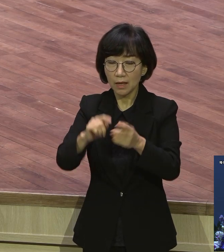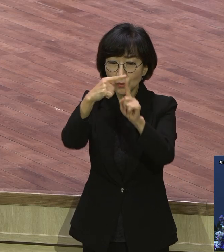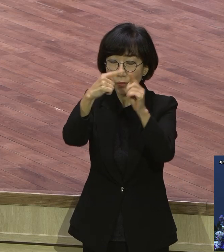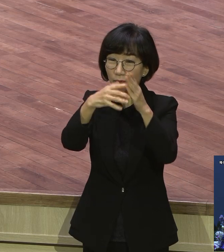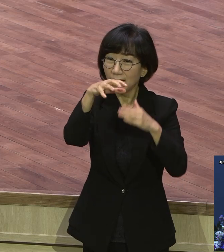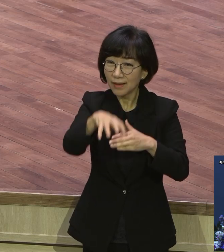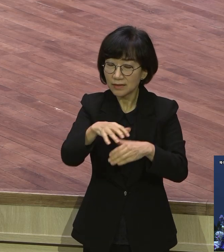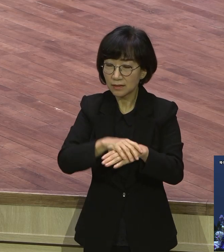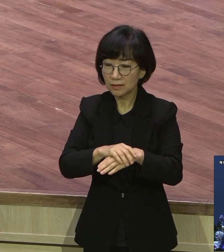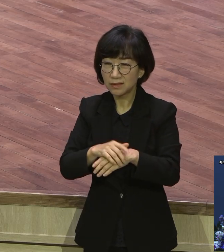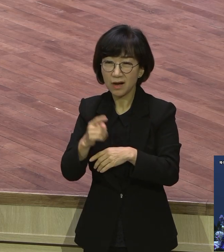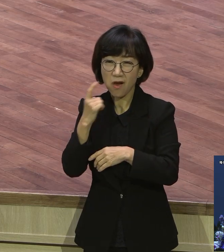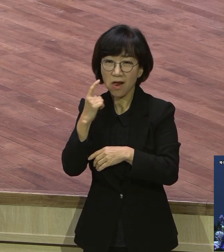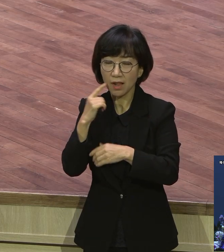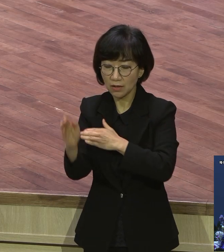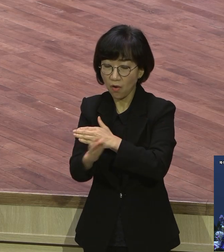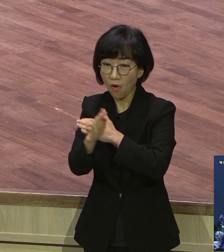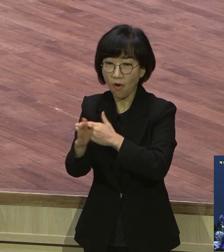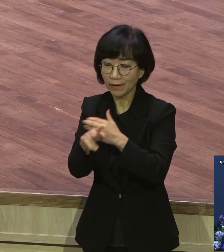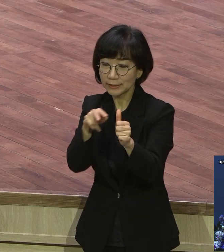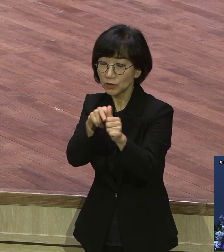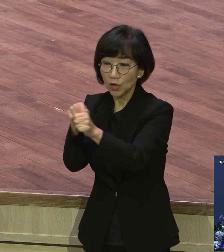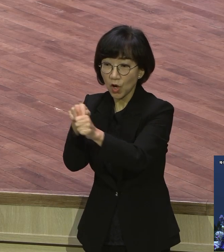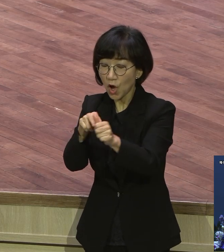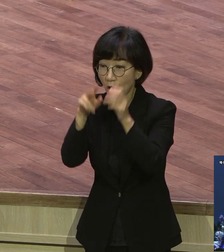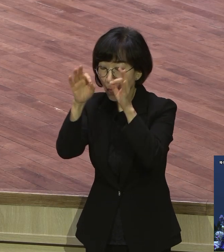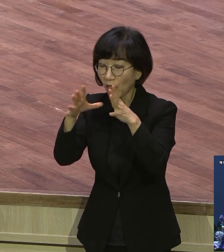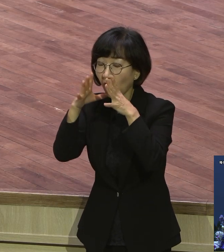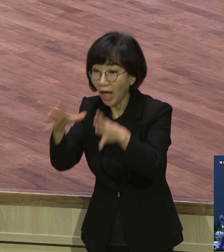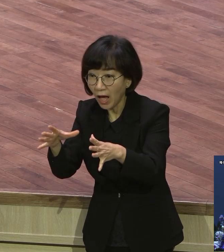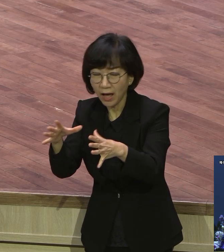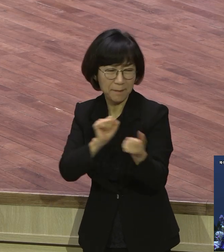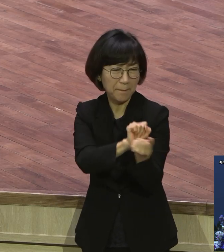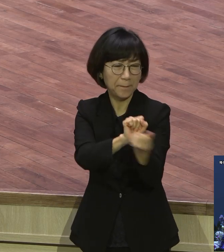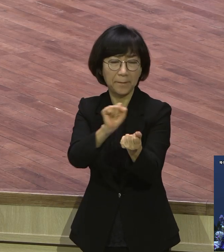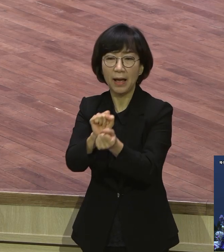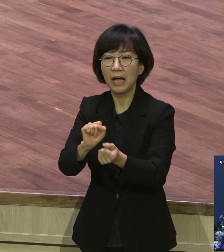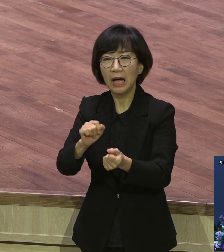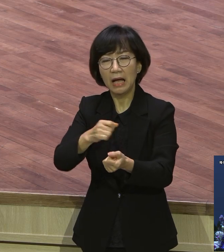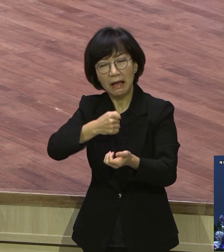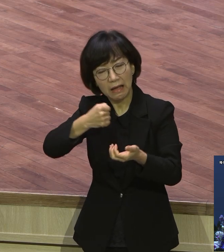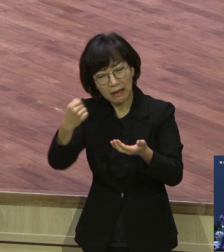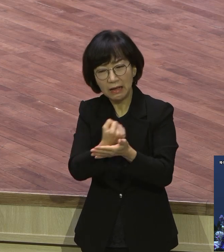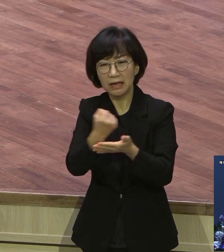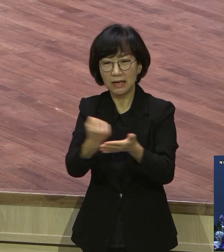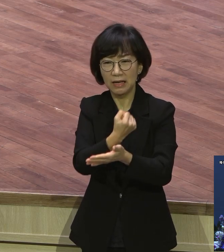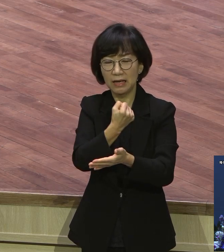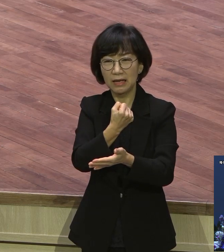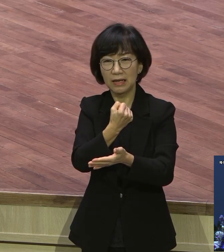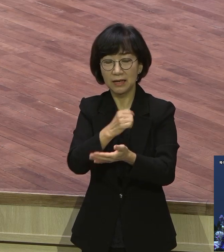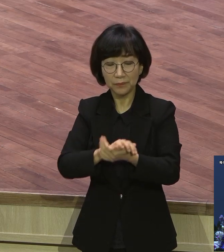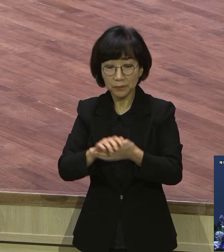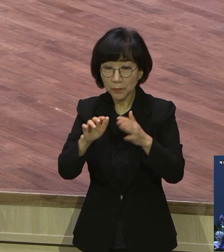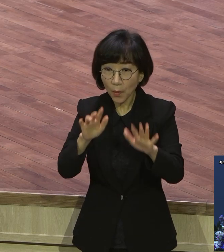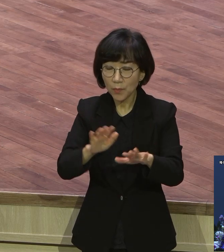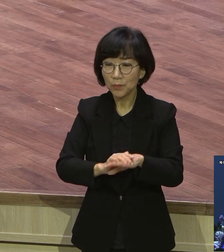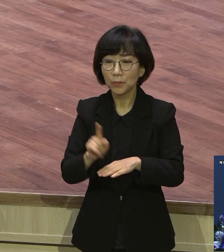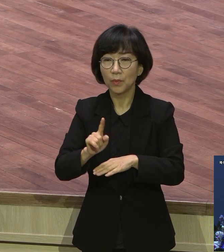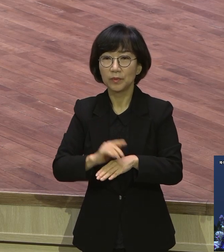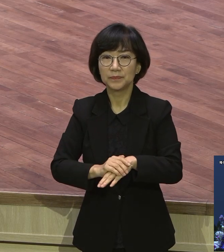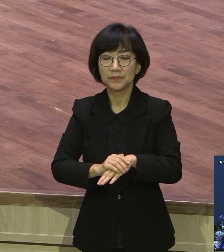그것을 인해서 집단 감염이 되어졌다라는 것입니다. CCTV를 보니까 다른